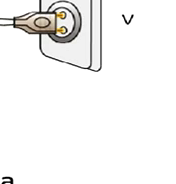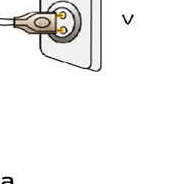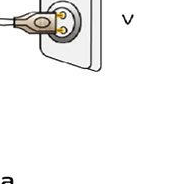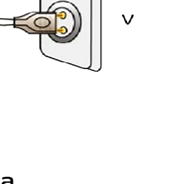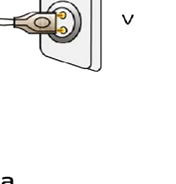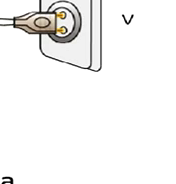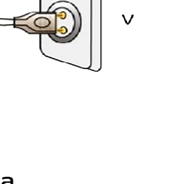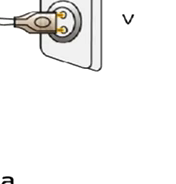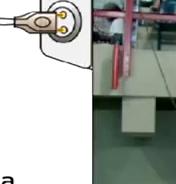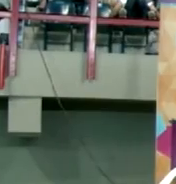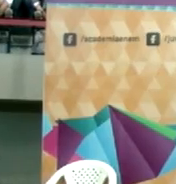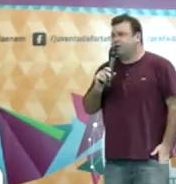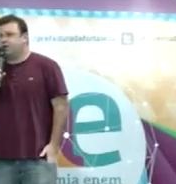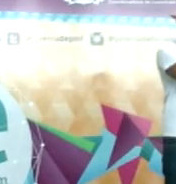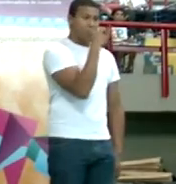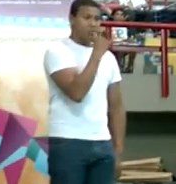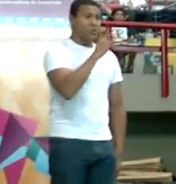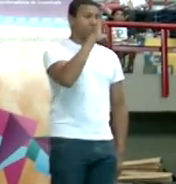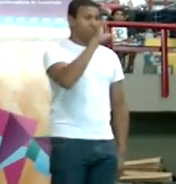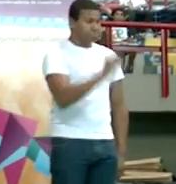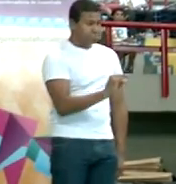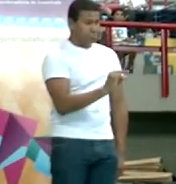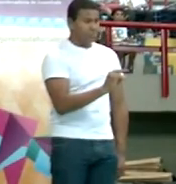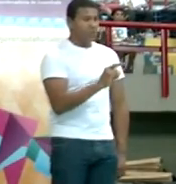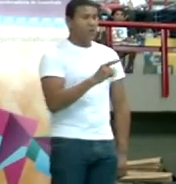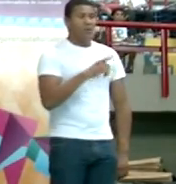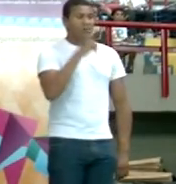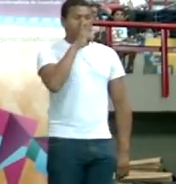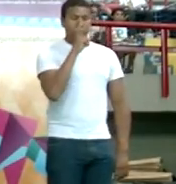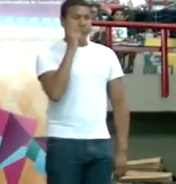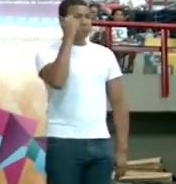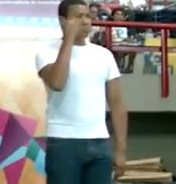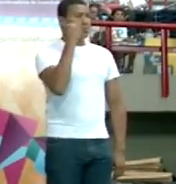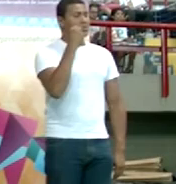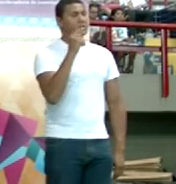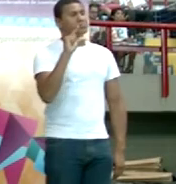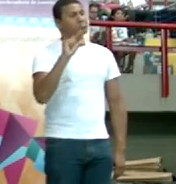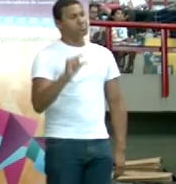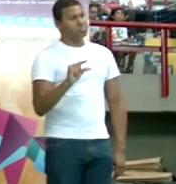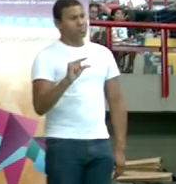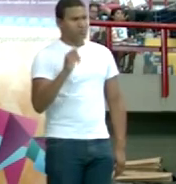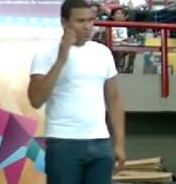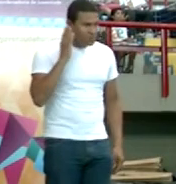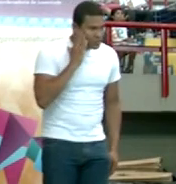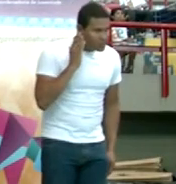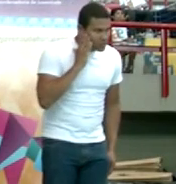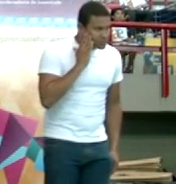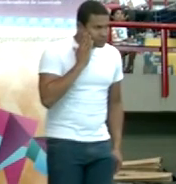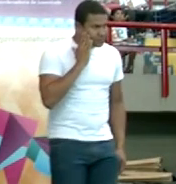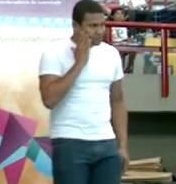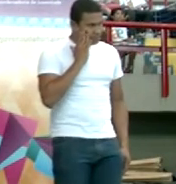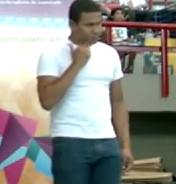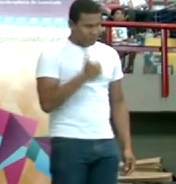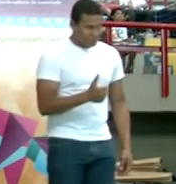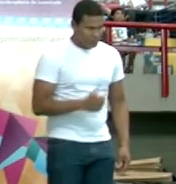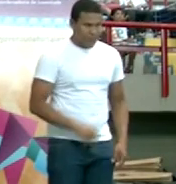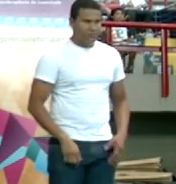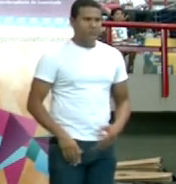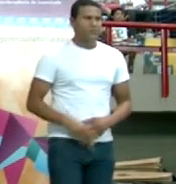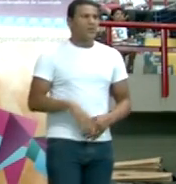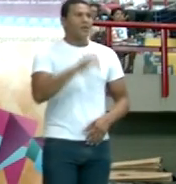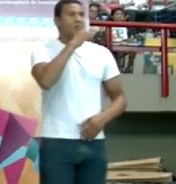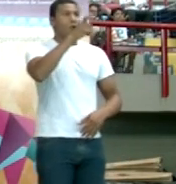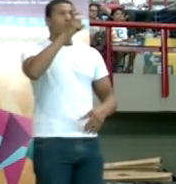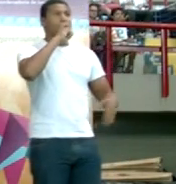baixa. Beleza? Então quando dizem para vocês assim, ar-condicionado gasta muita energia, quer que você venha